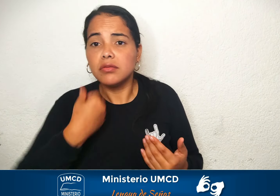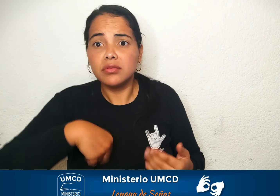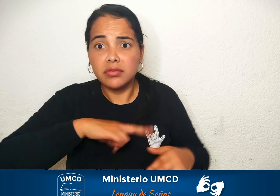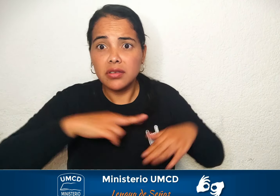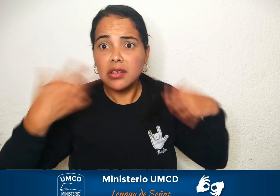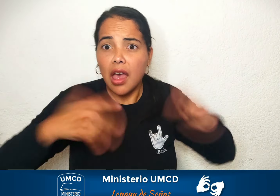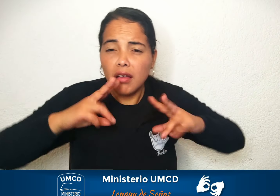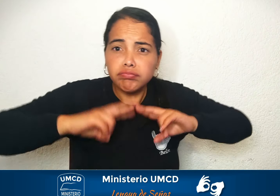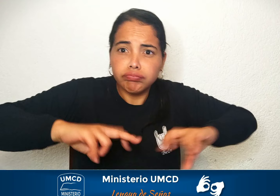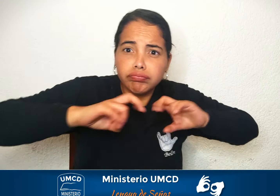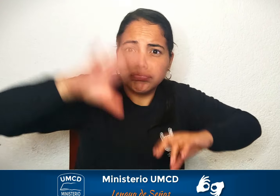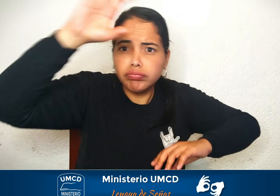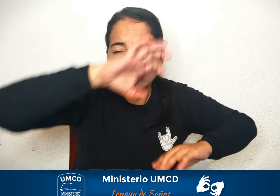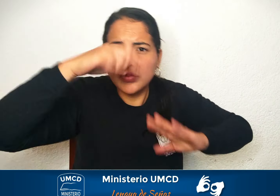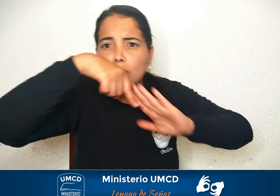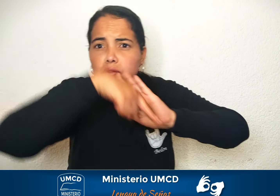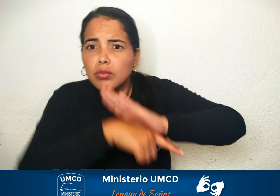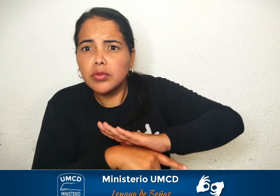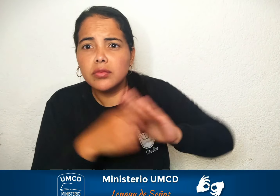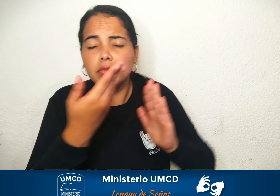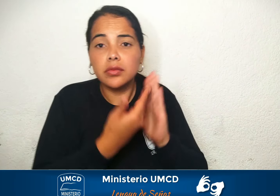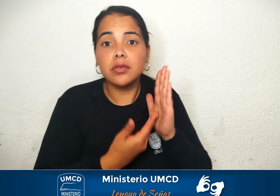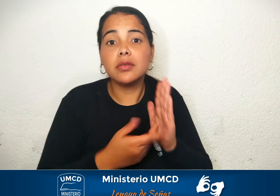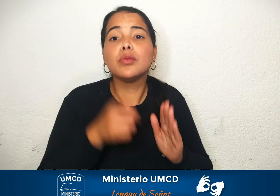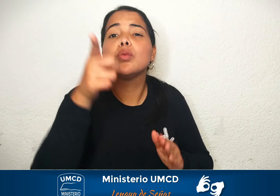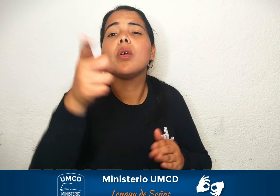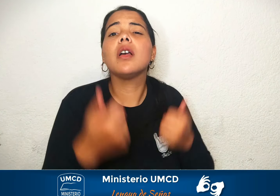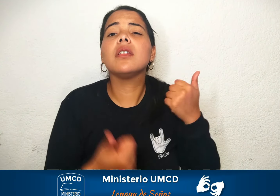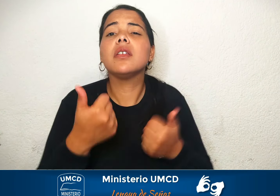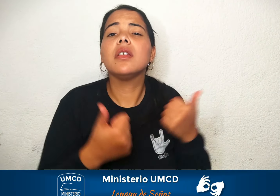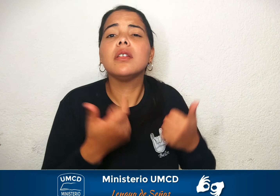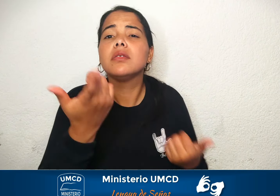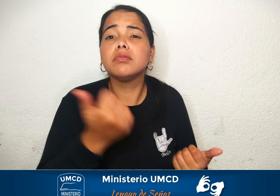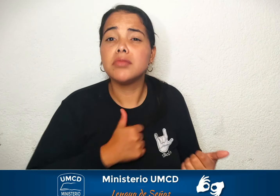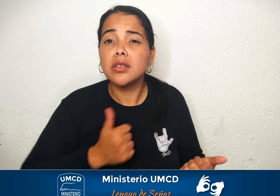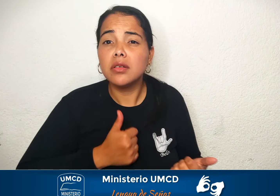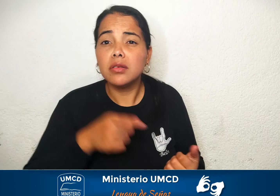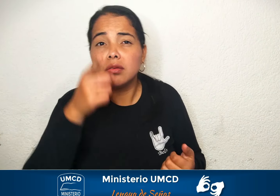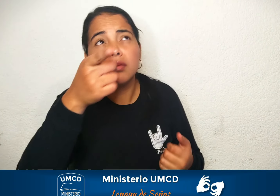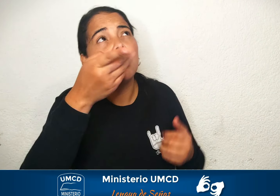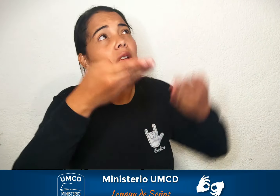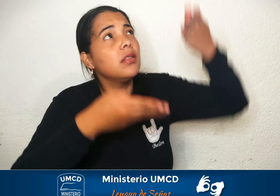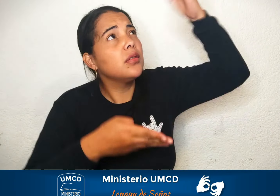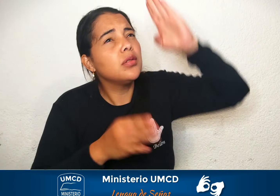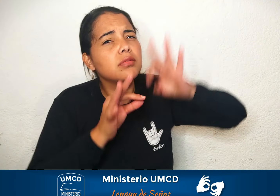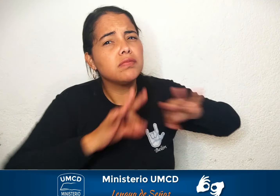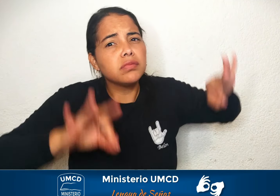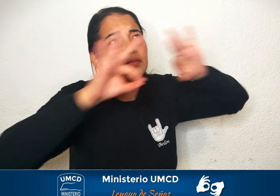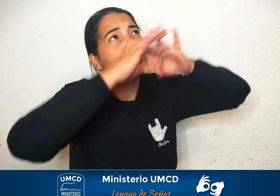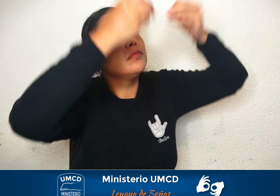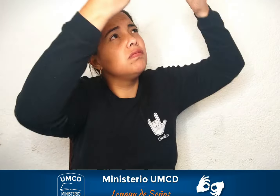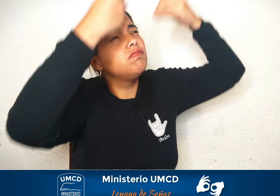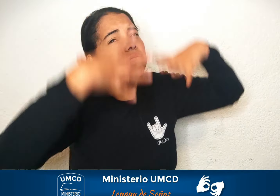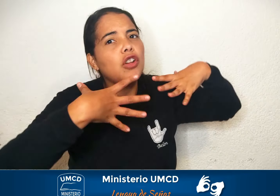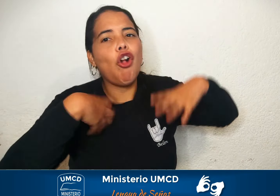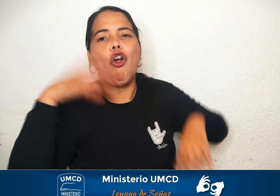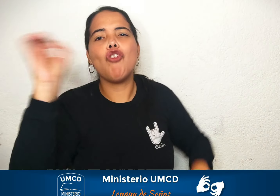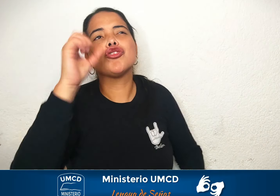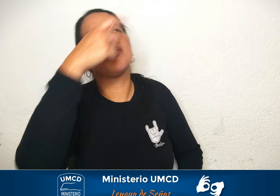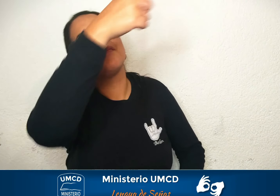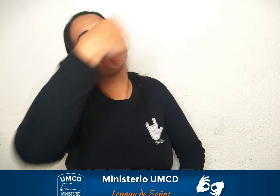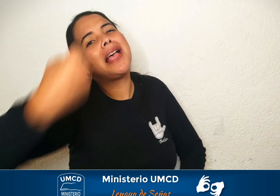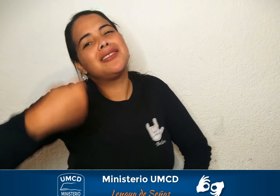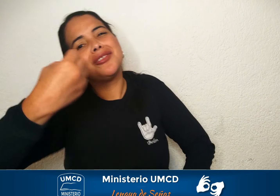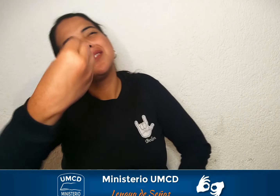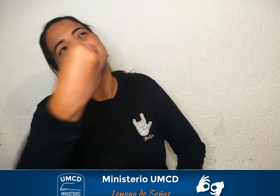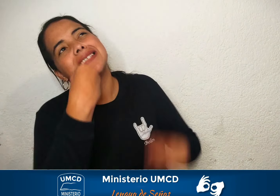no prudente. Y ahí es donde deberíamos ver a quién estamos siguiendo nosotros. ¿Seguimos a Cristo o seguimos a